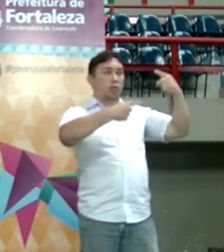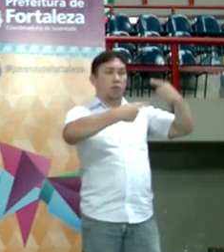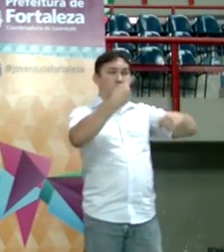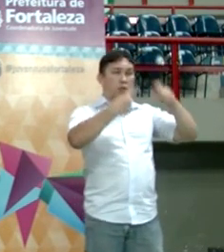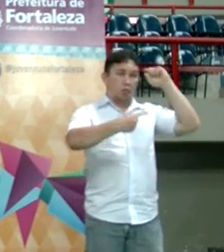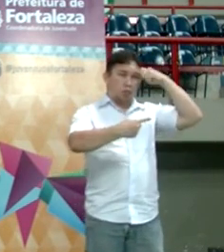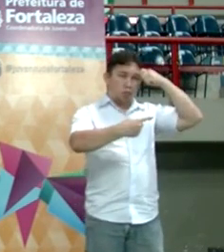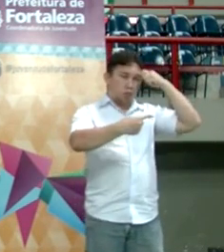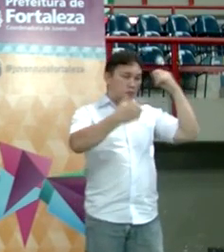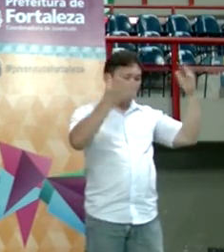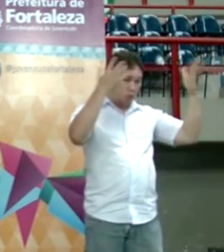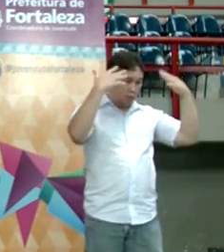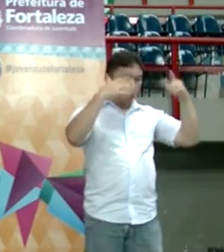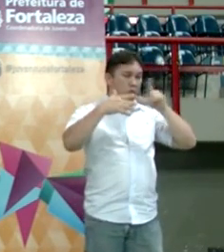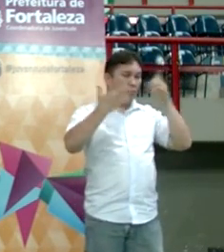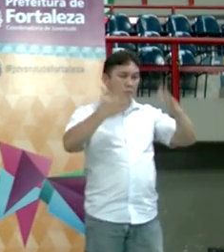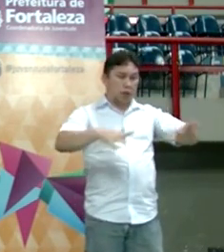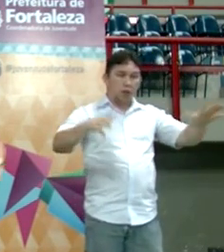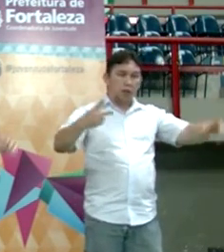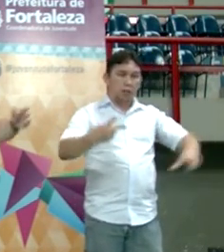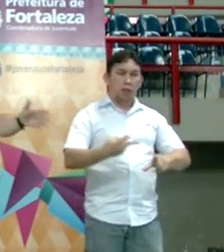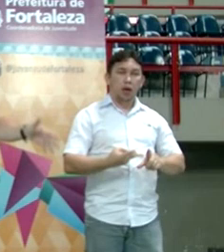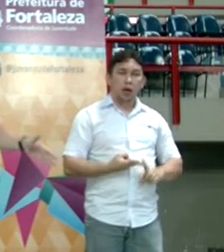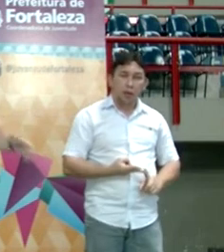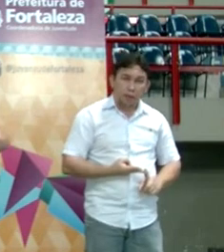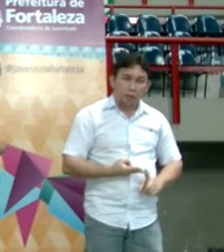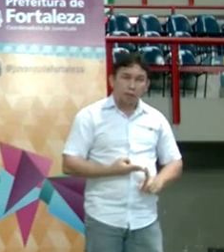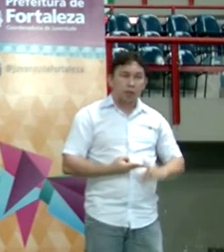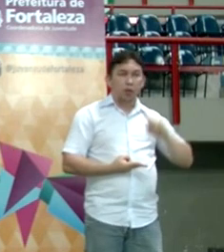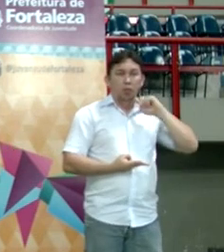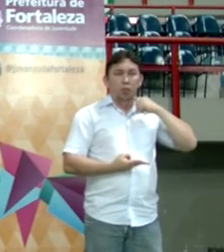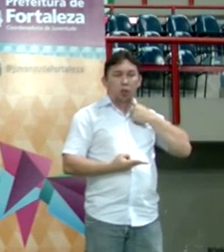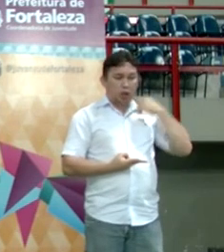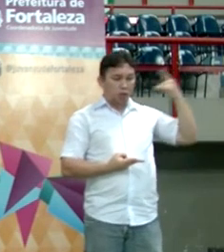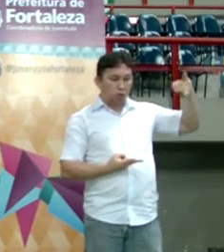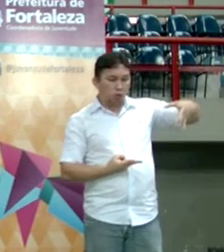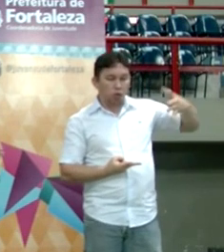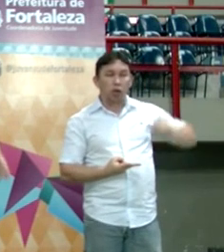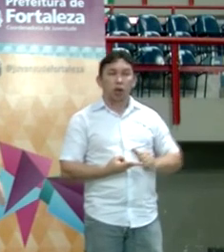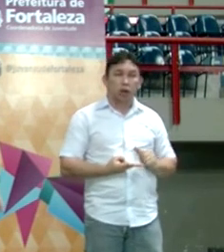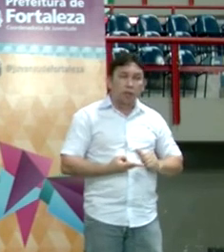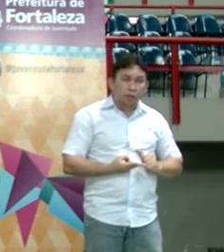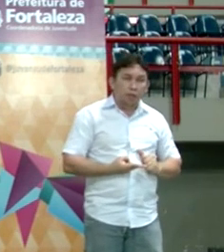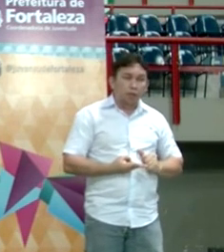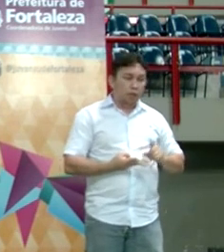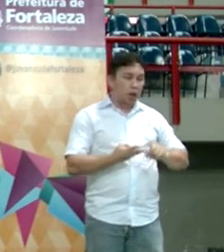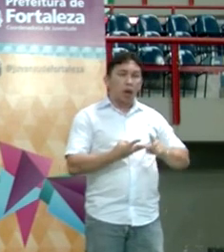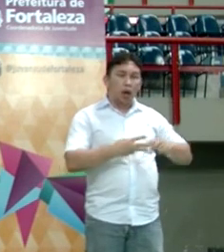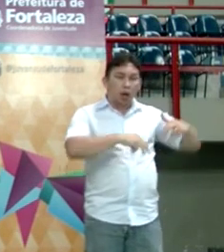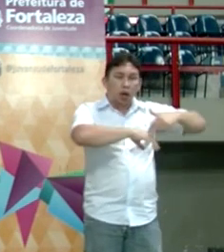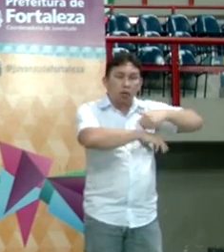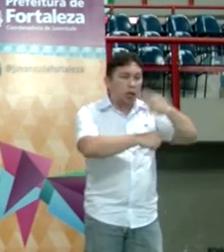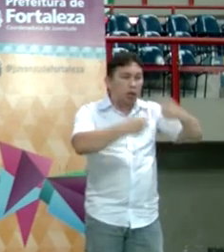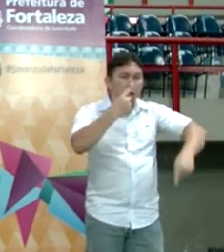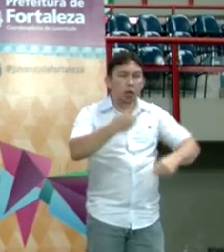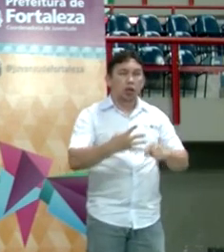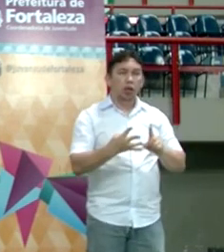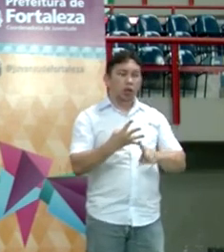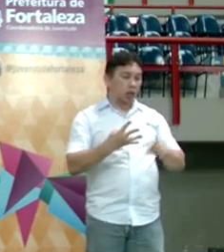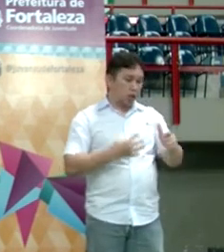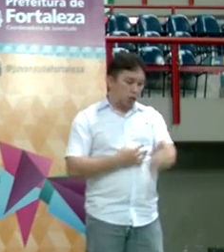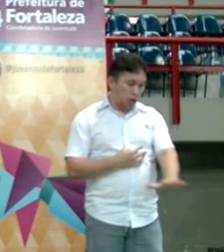proibindo os negros de tomarem banho de mar, porque dizia que eles contaminavam a água do mar. Era proibido andar nas calçadas.